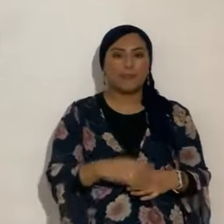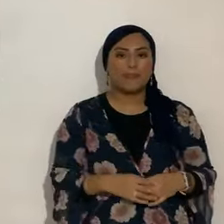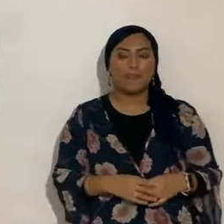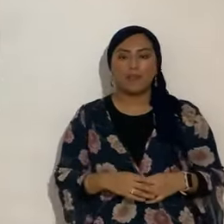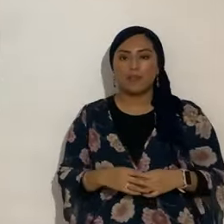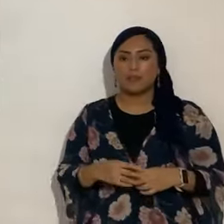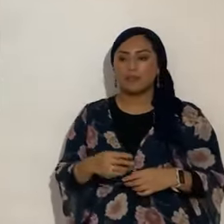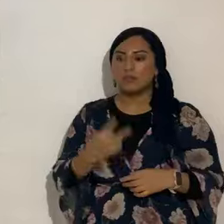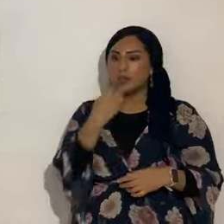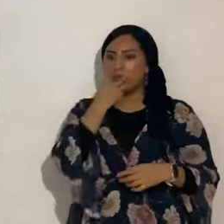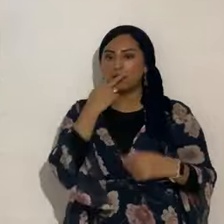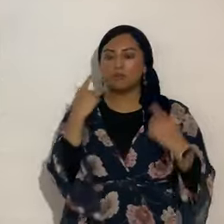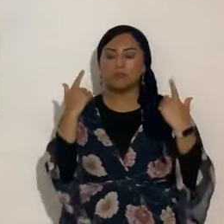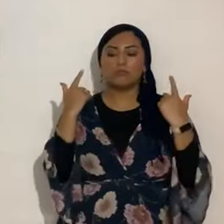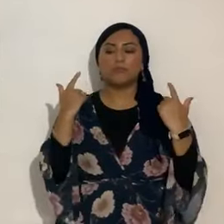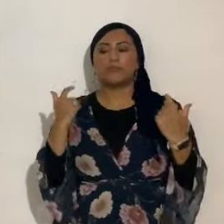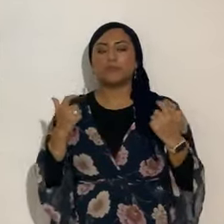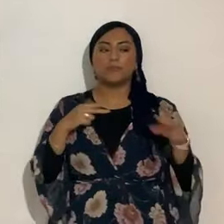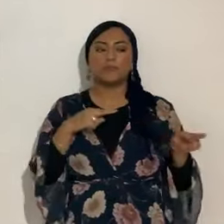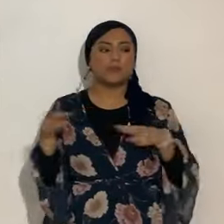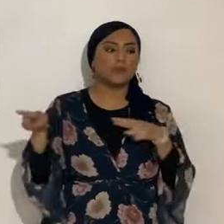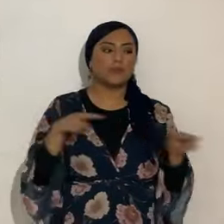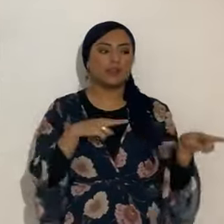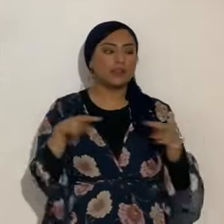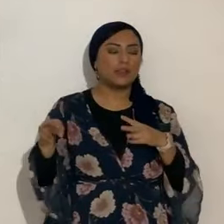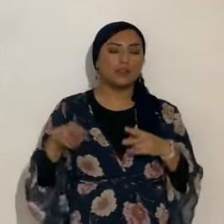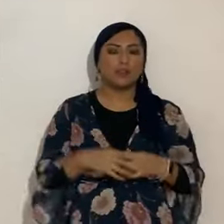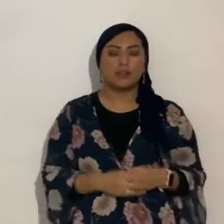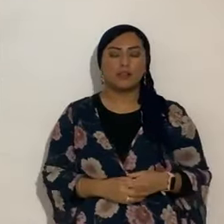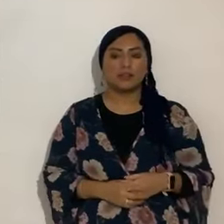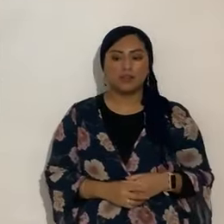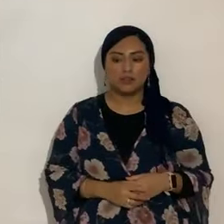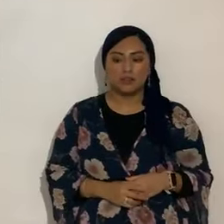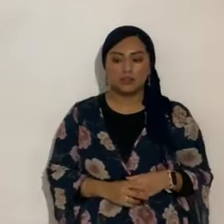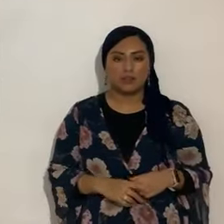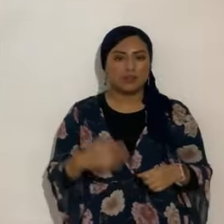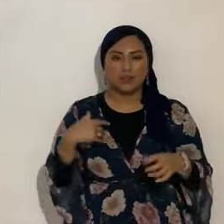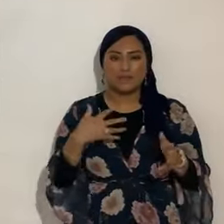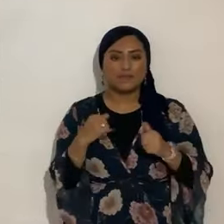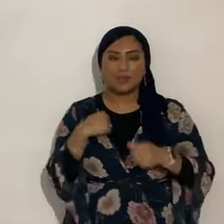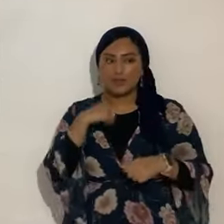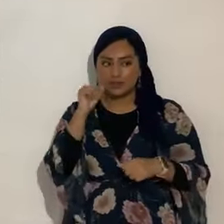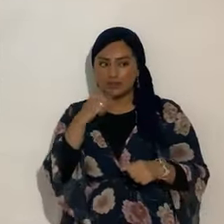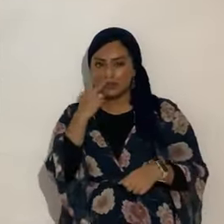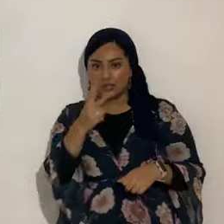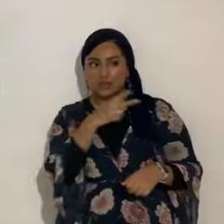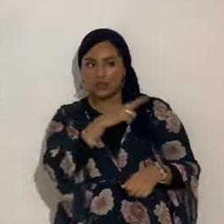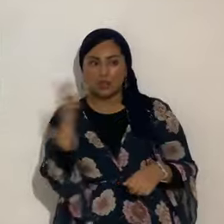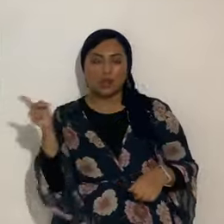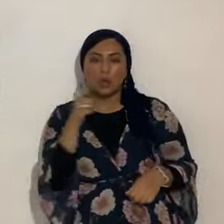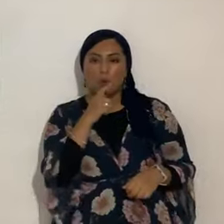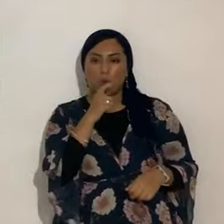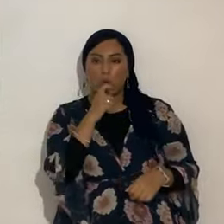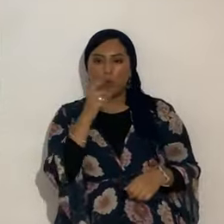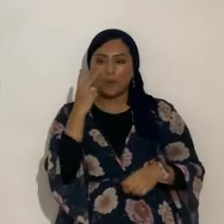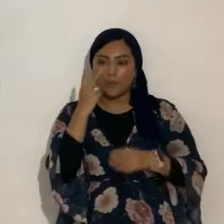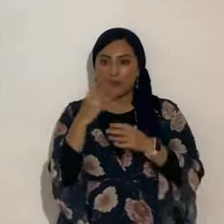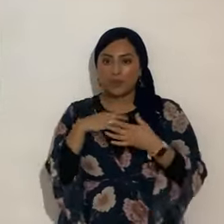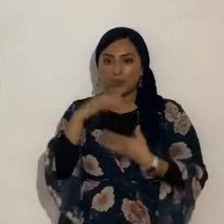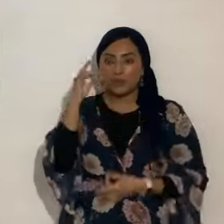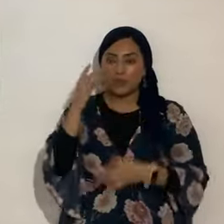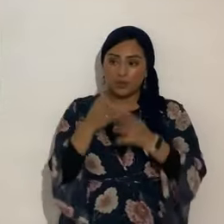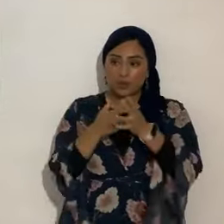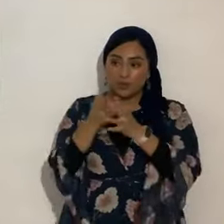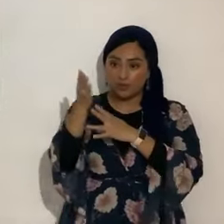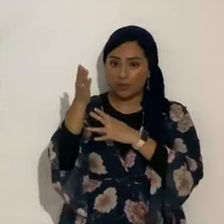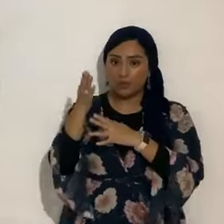ojos altivos, eso está en Proverbios, ¿se acuerdan? ¿Sí? Luego se nota eso. La transparencia del alma,